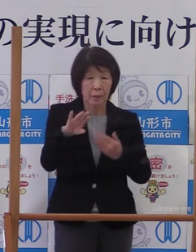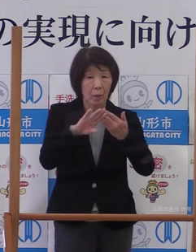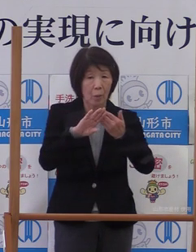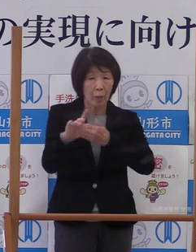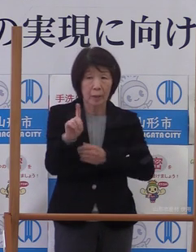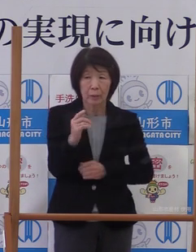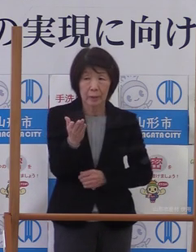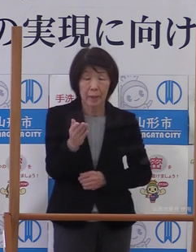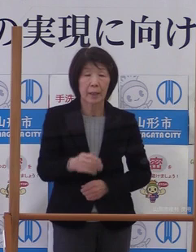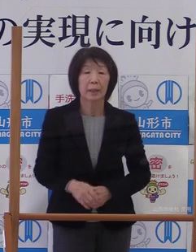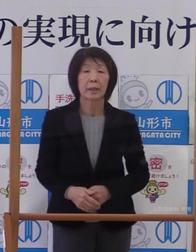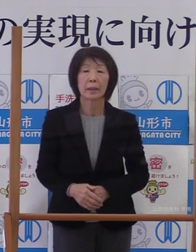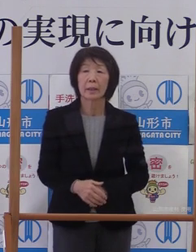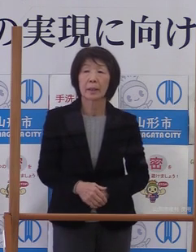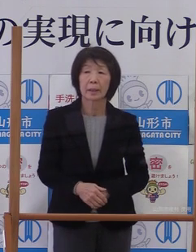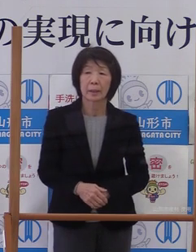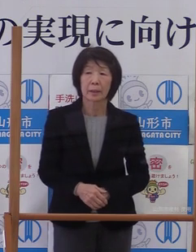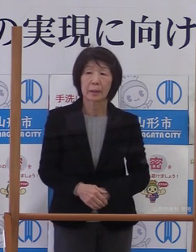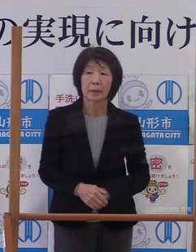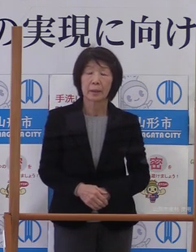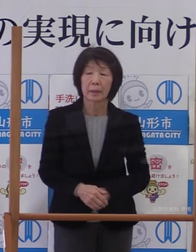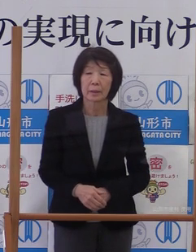済新聞さんどうぞ。